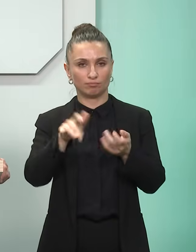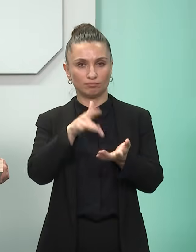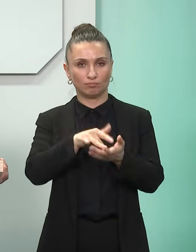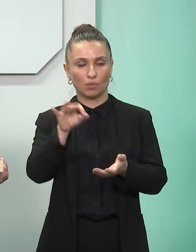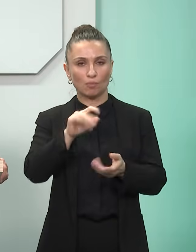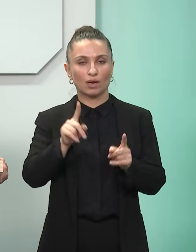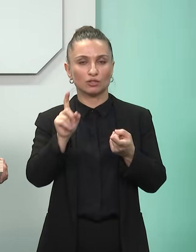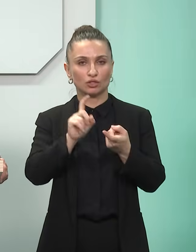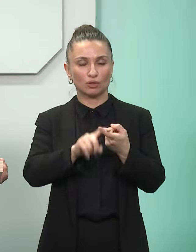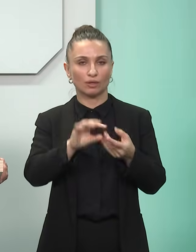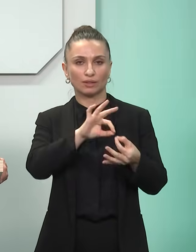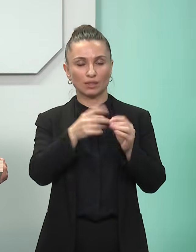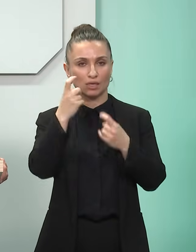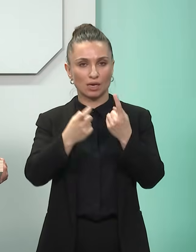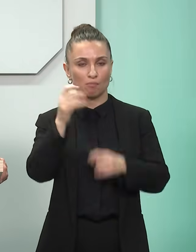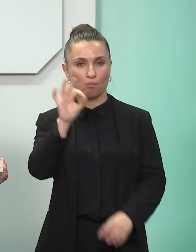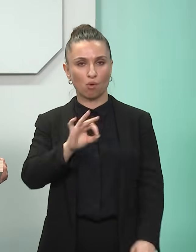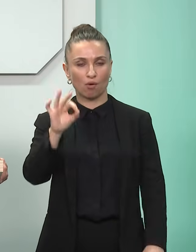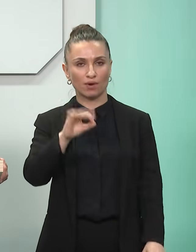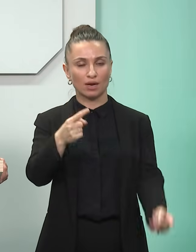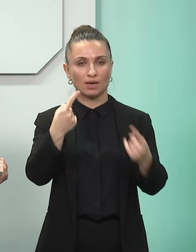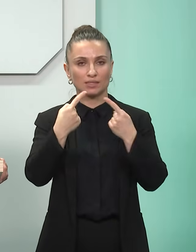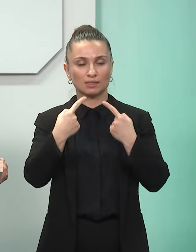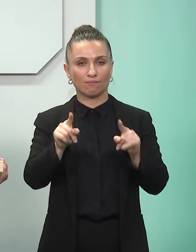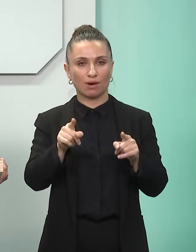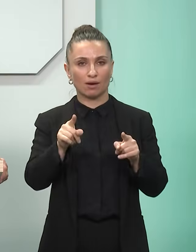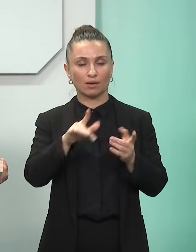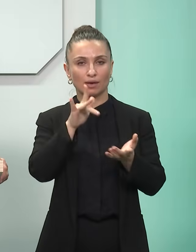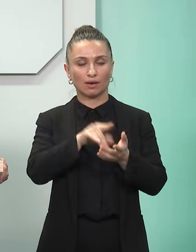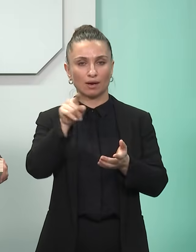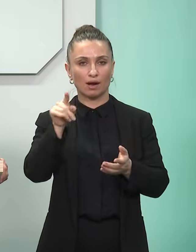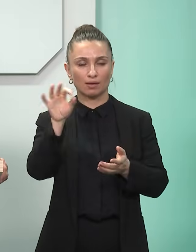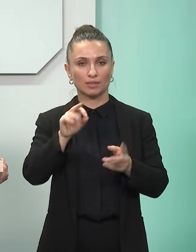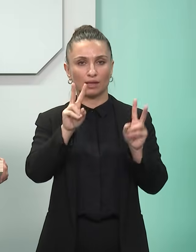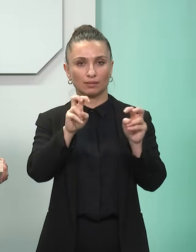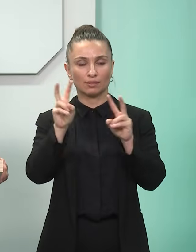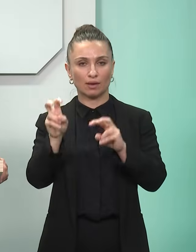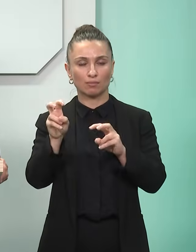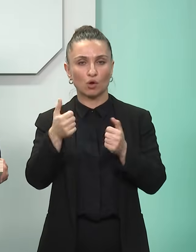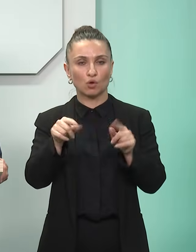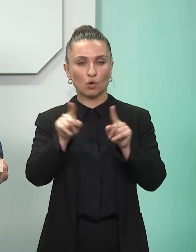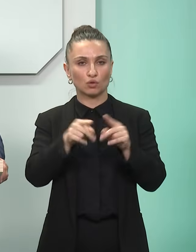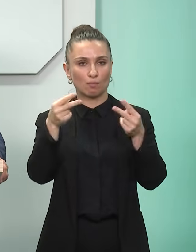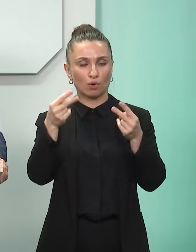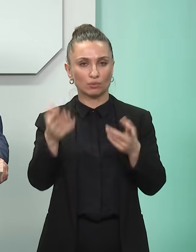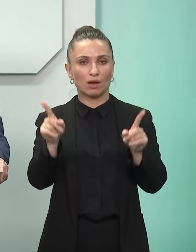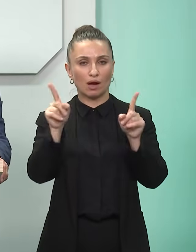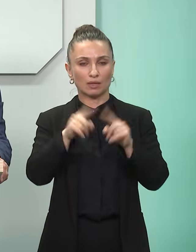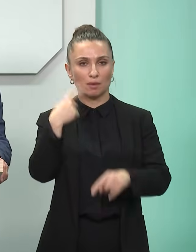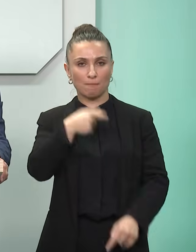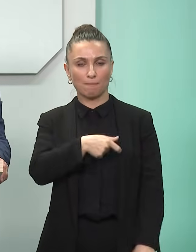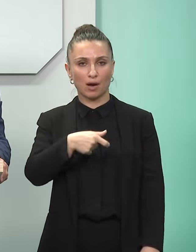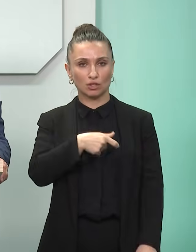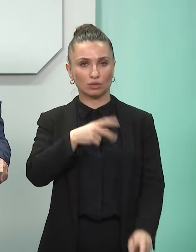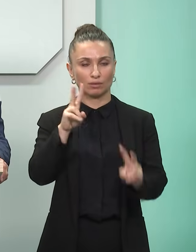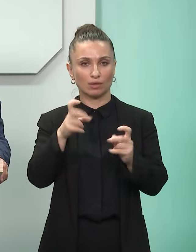ქალაქების. რაც შეეხება დეტალურ ინფორმაციას სხვა ქალაქებისა და თემების როგორც პროპორციული, ასევე